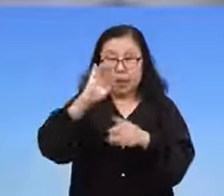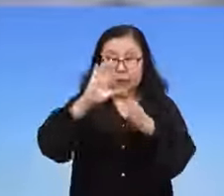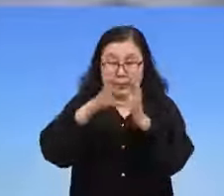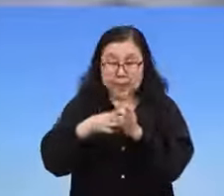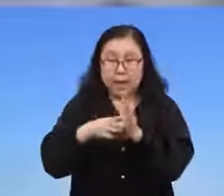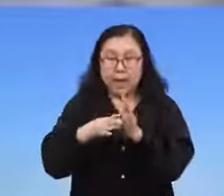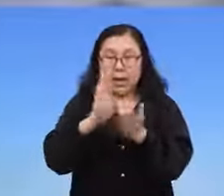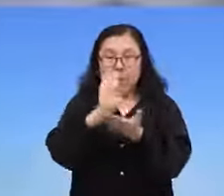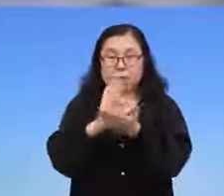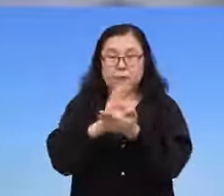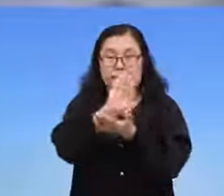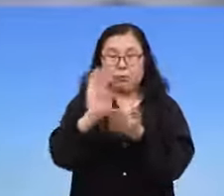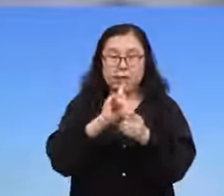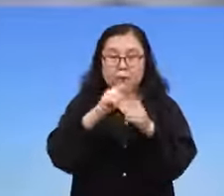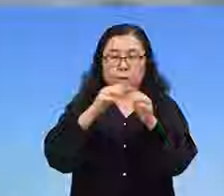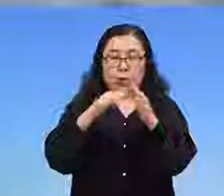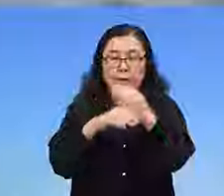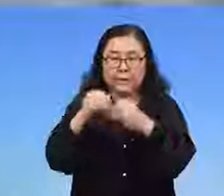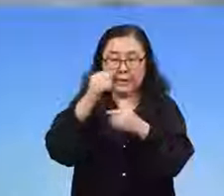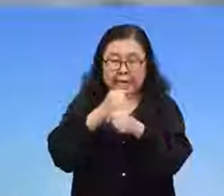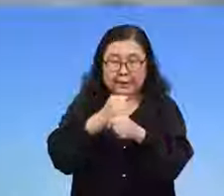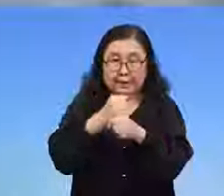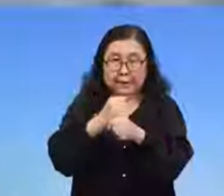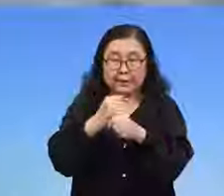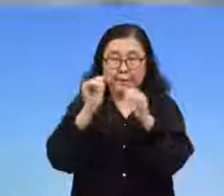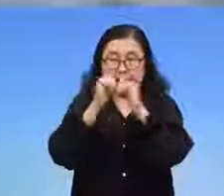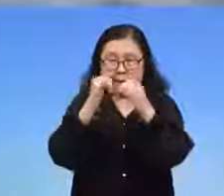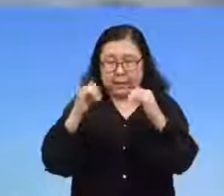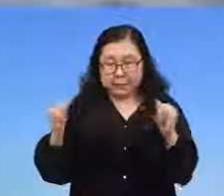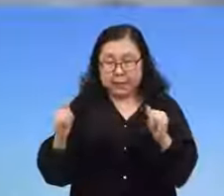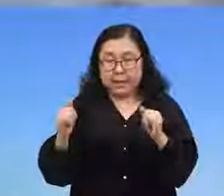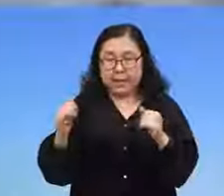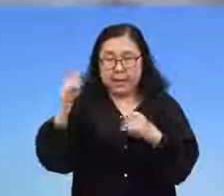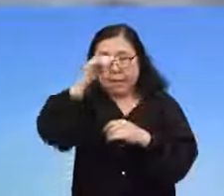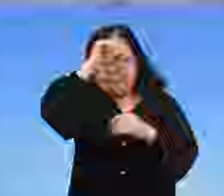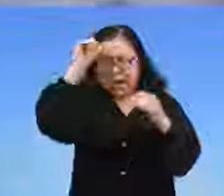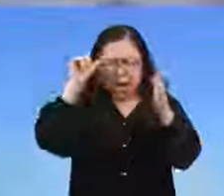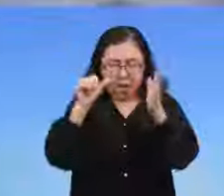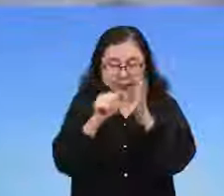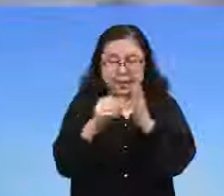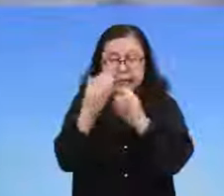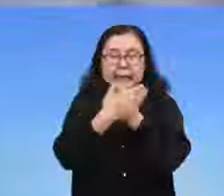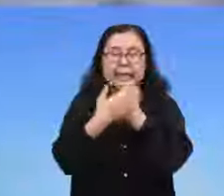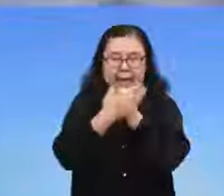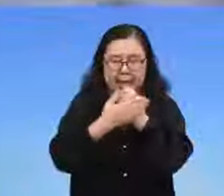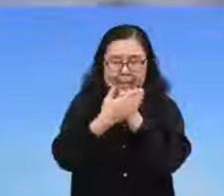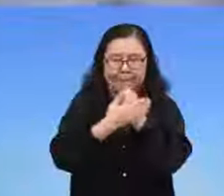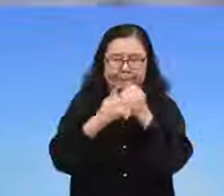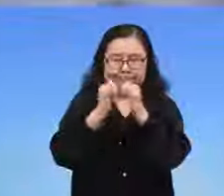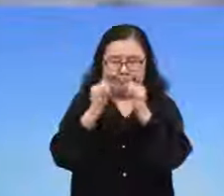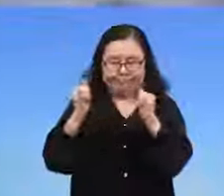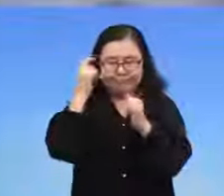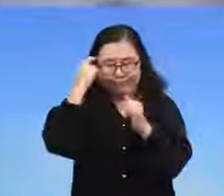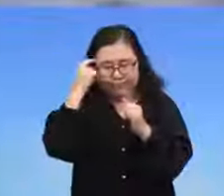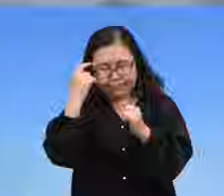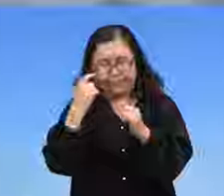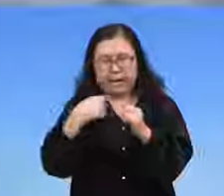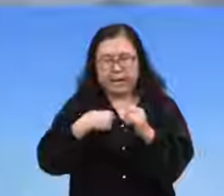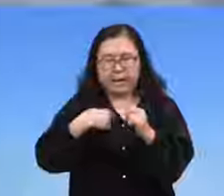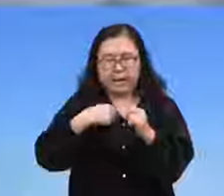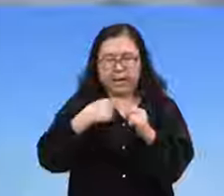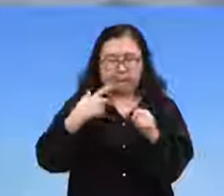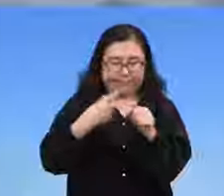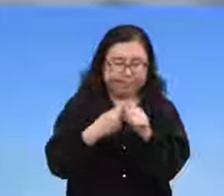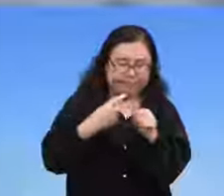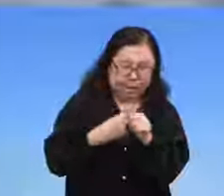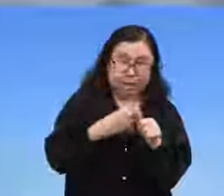너는 분당 우리 교회 초창기 멤버들 너 평생 은인으로 생각해라, 감사하라는 거 아닙니까? 그런가